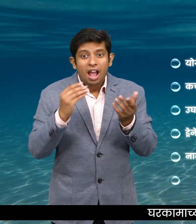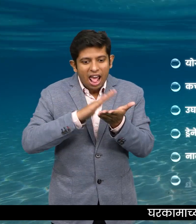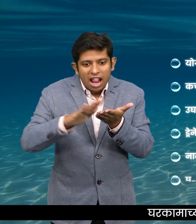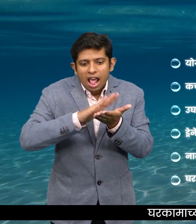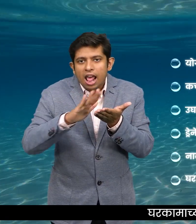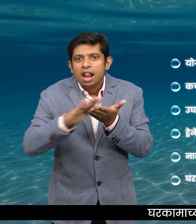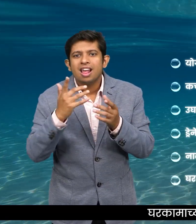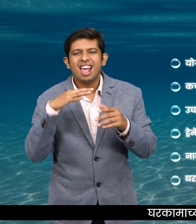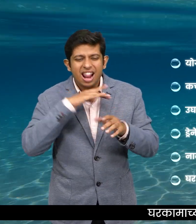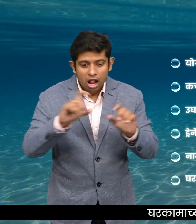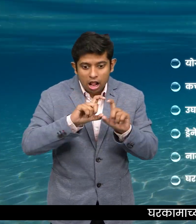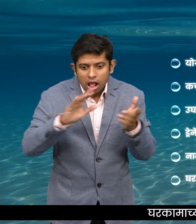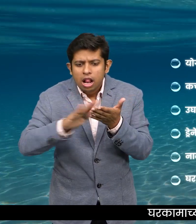घरकामाच्या चांगल्या पद्धती.